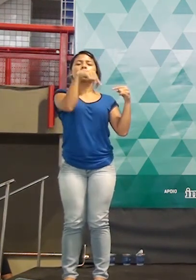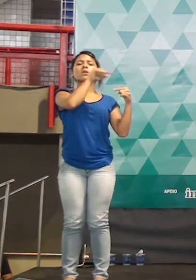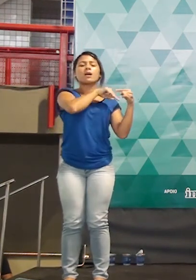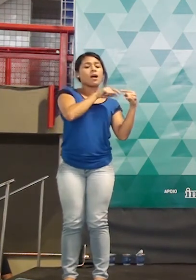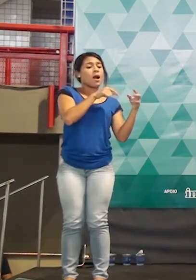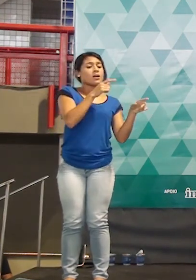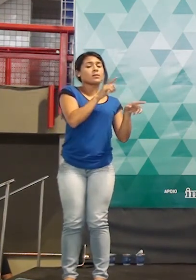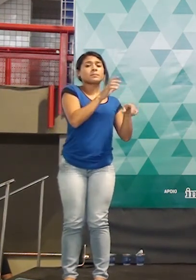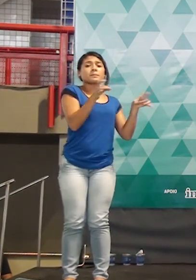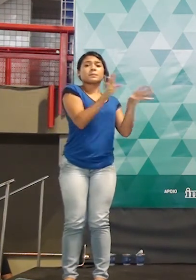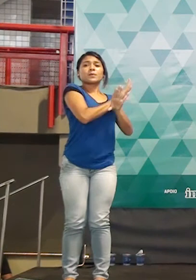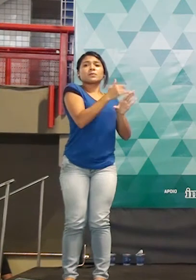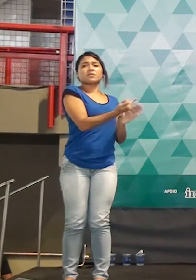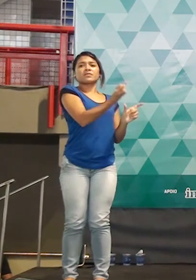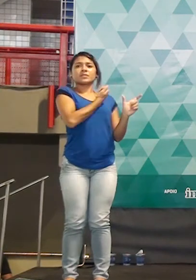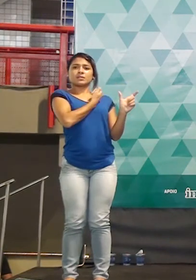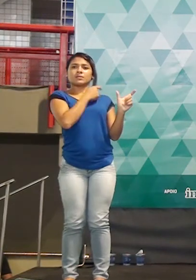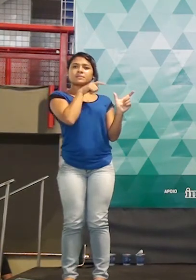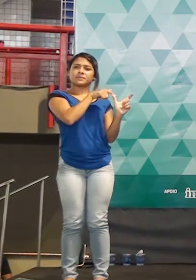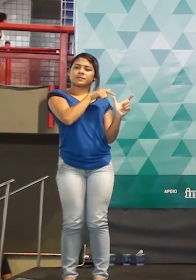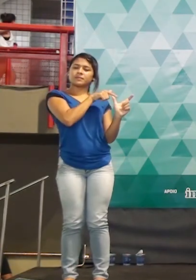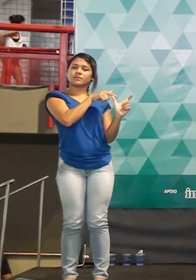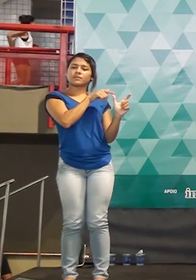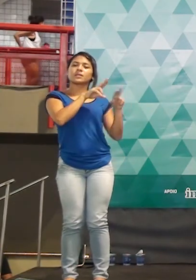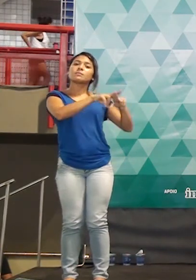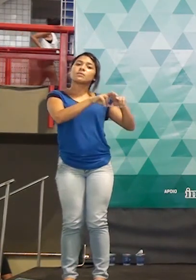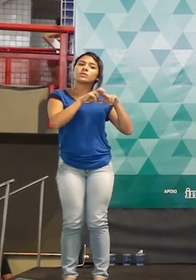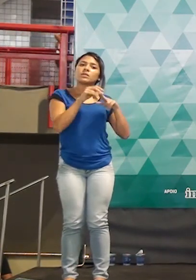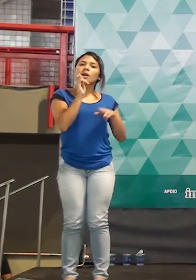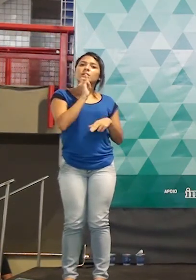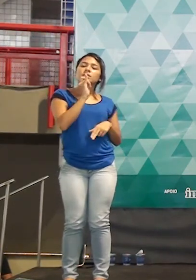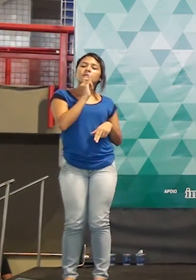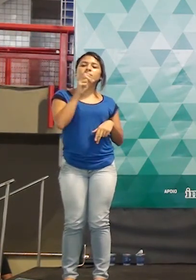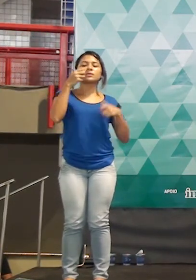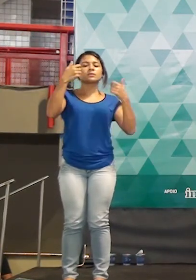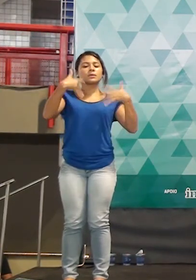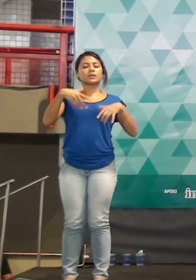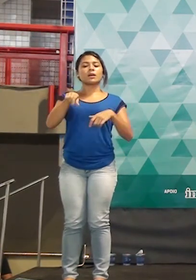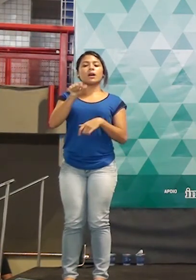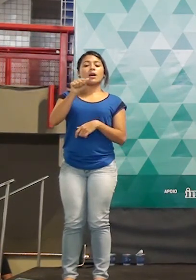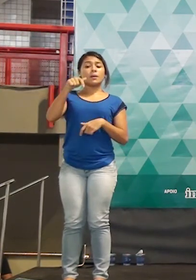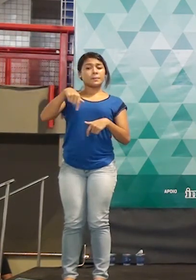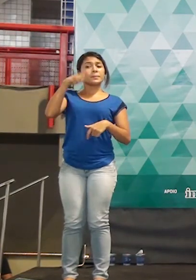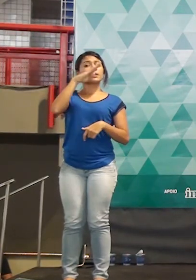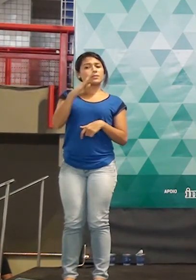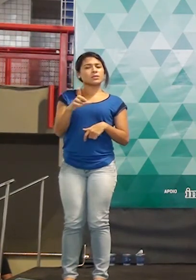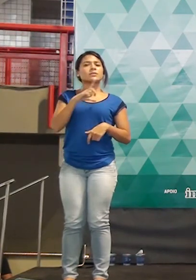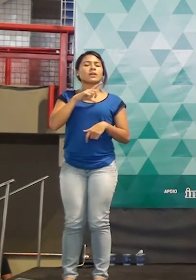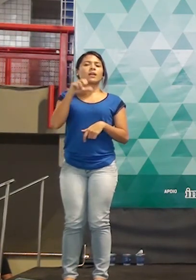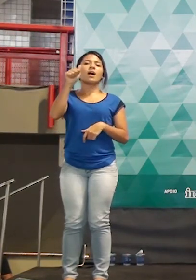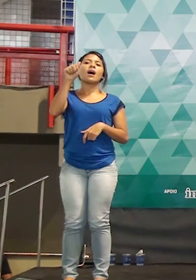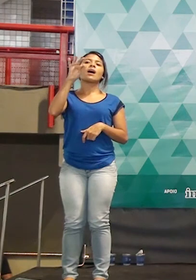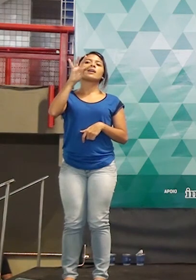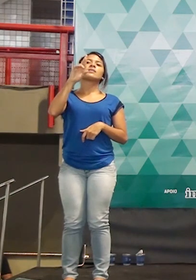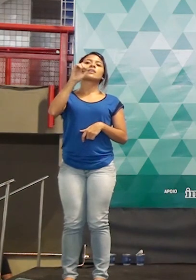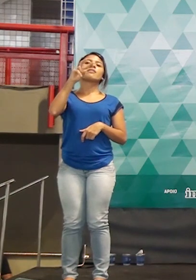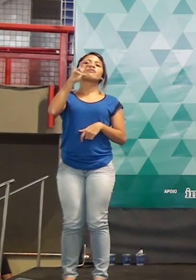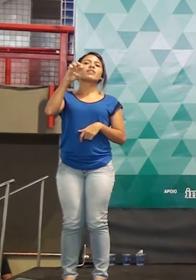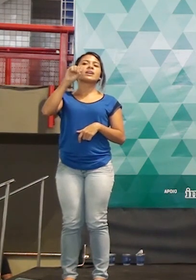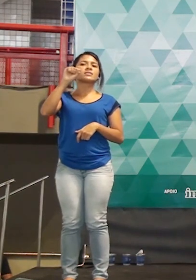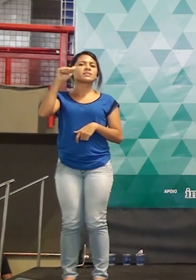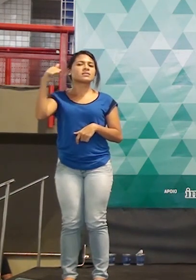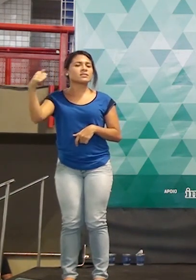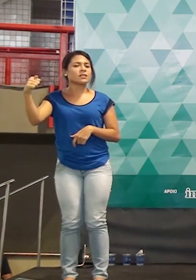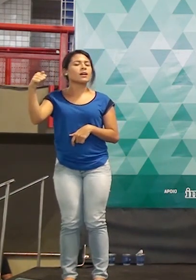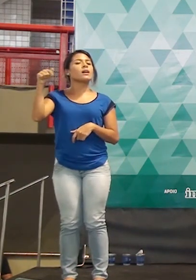eu digo agora assim, o Brasil atravessa uma séria crise econômica. Alguém teve dúvida que